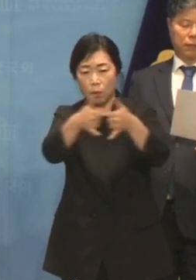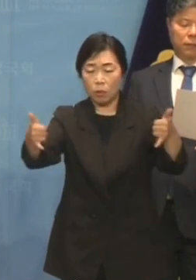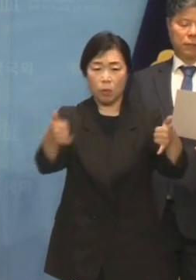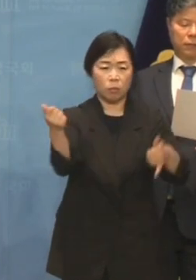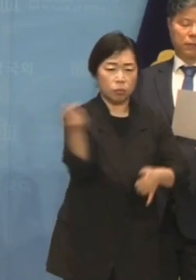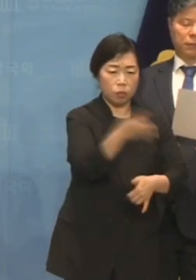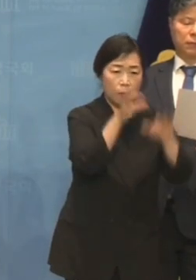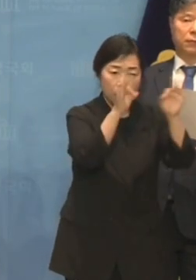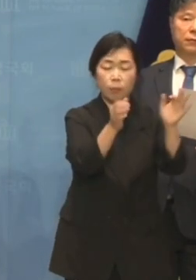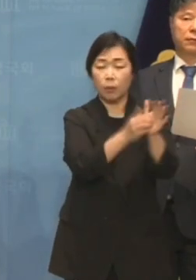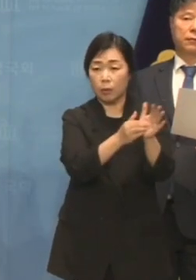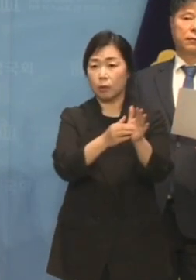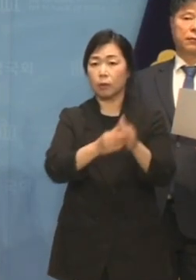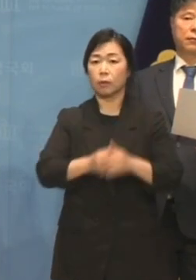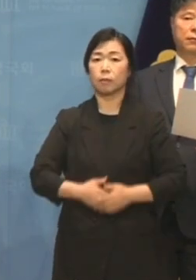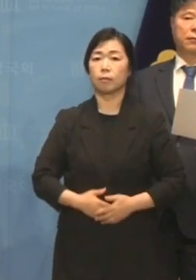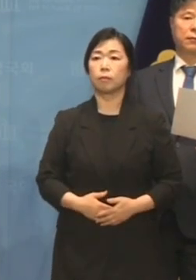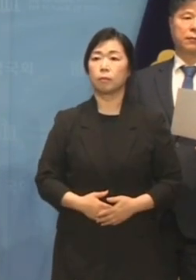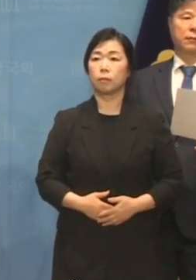보고 있습니다.